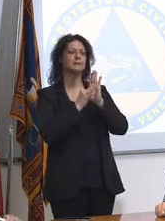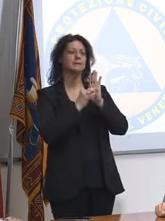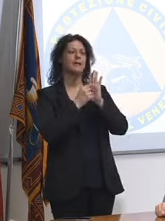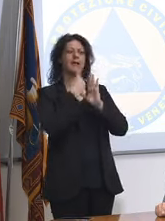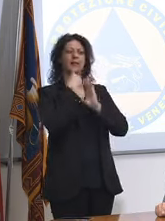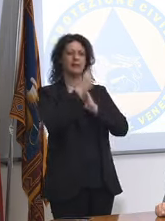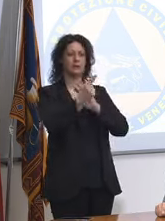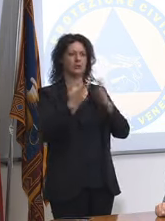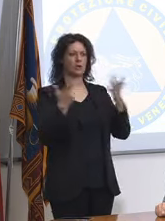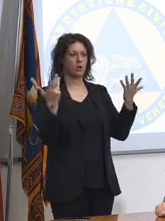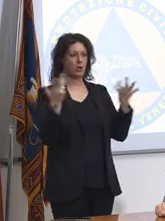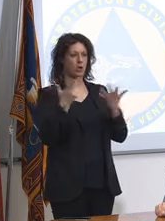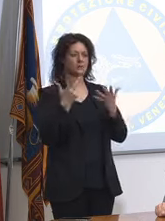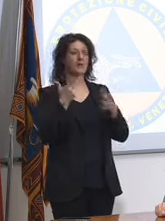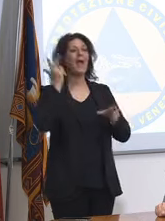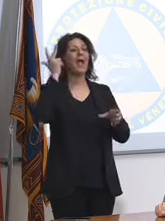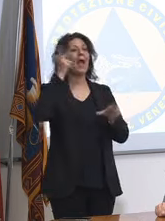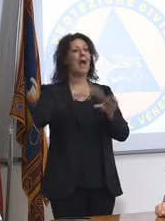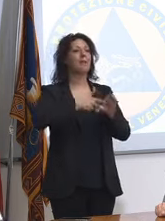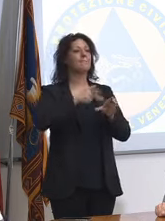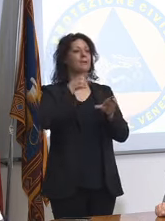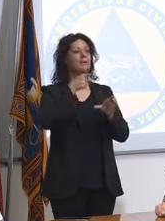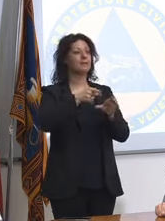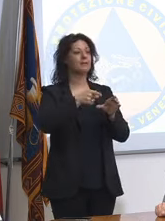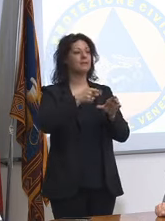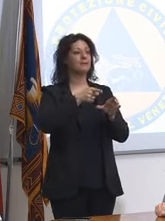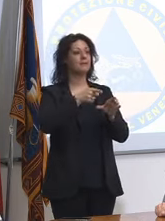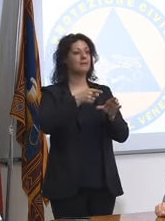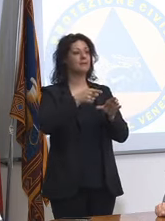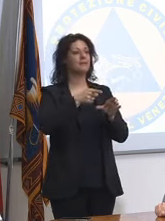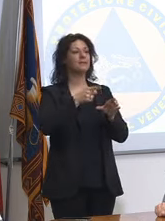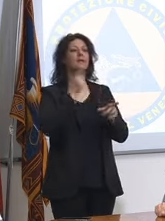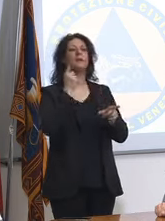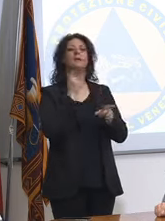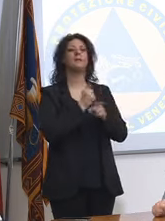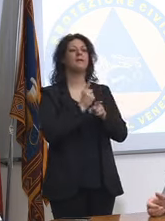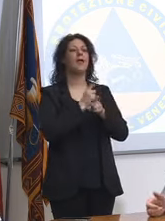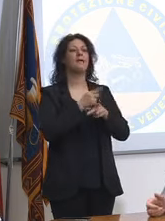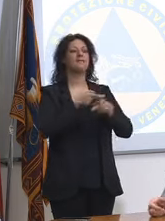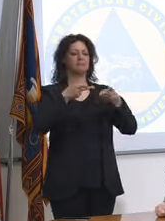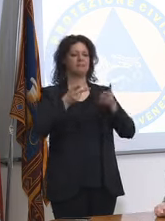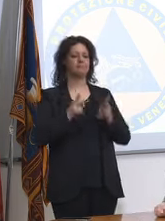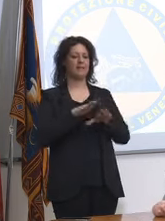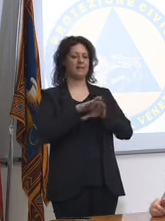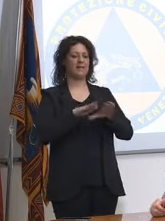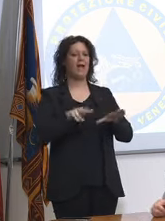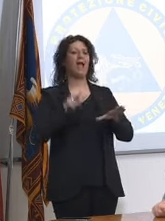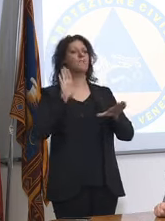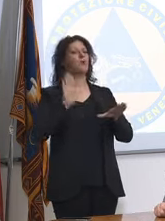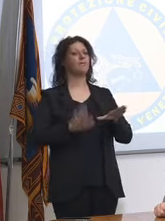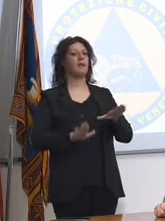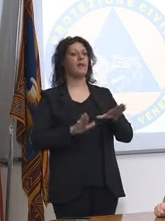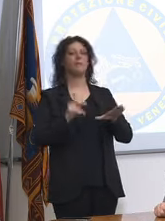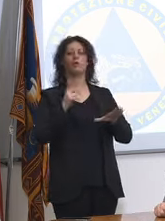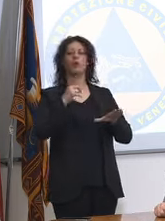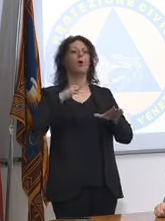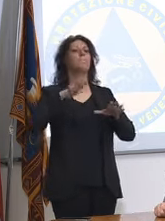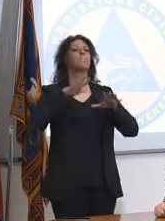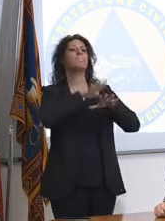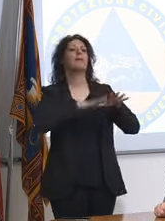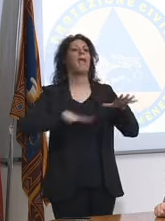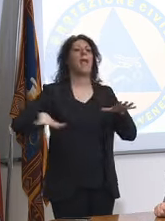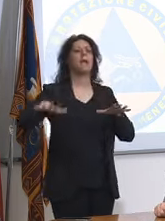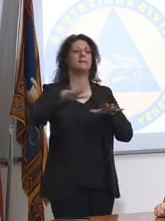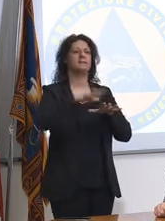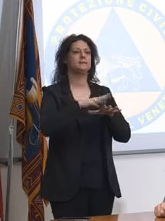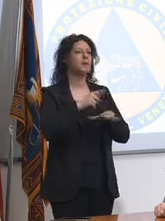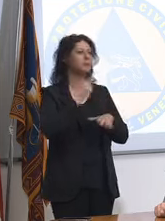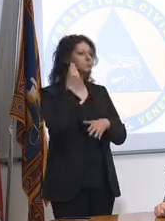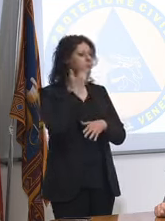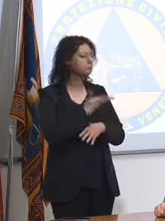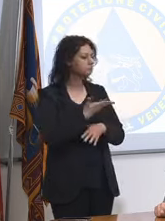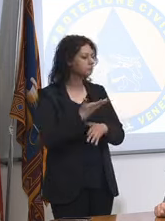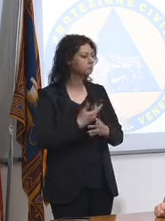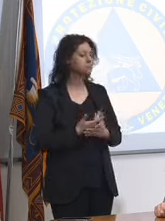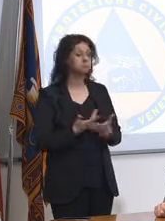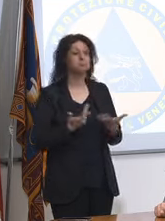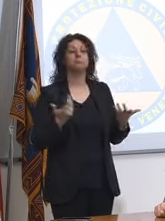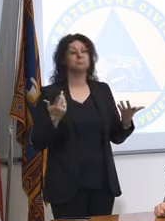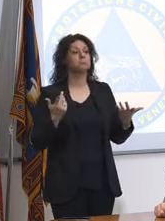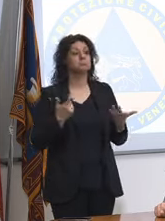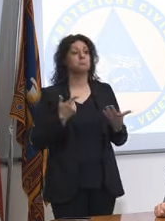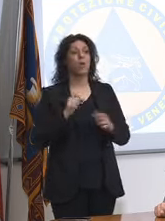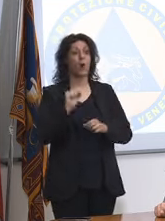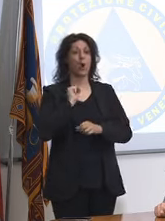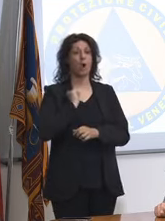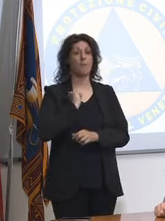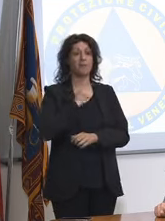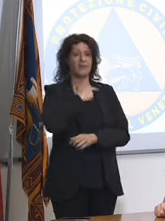consumare gli aperitivi al tavolo, ai ragazzi al tavolo, seduti al tavolo. Lei cosa ne pensa? È una scelta che è discrezionale, che rientra nella competenza